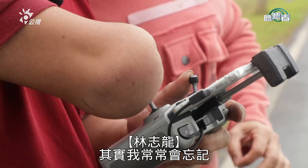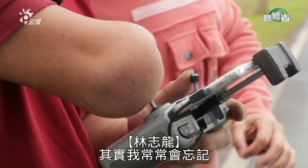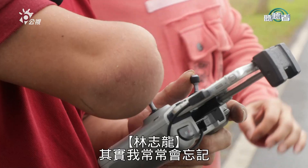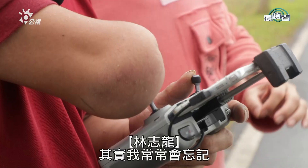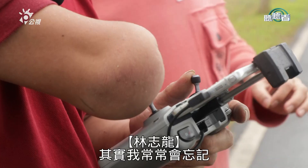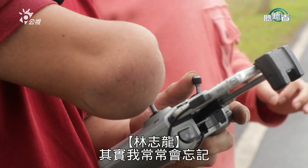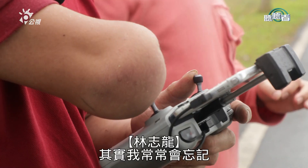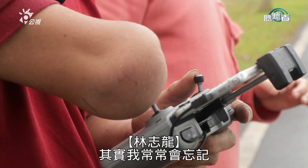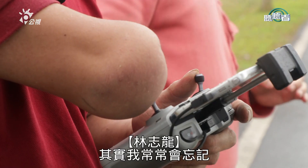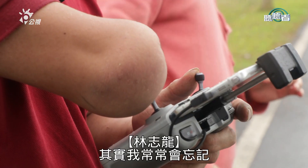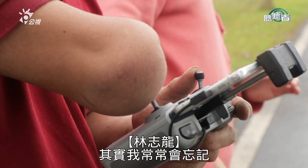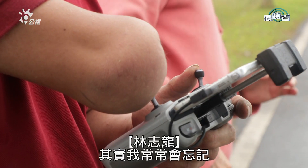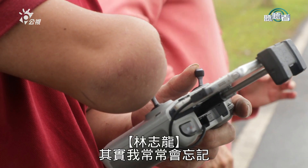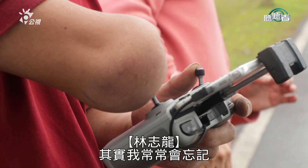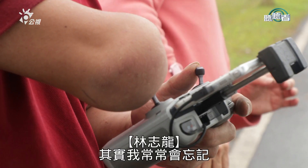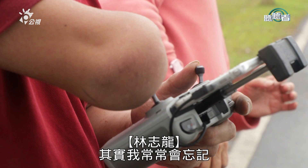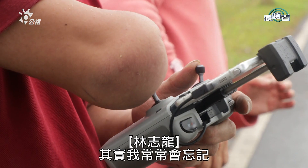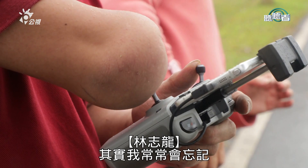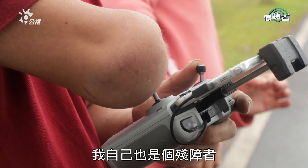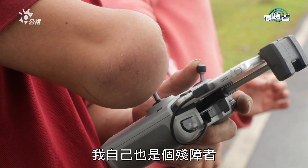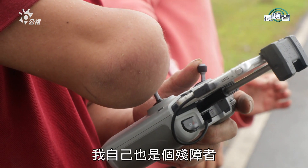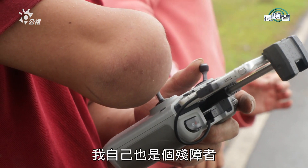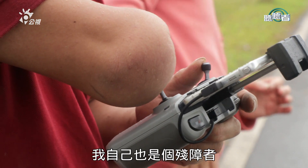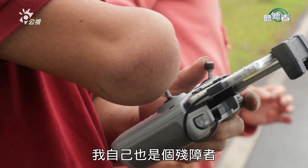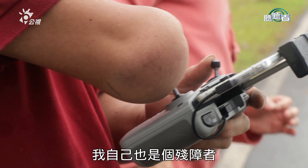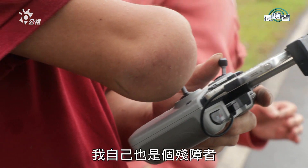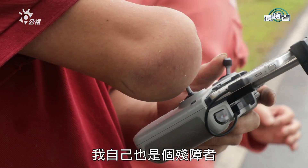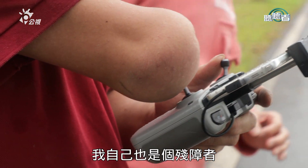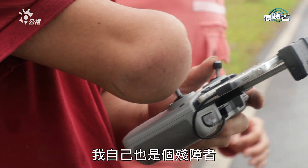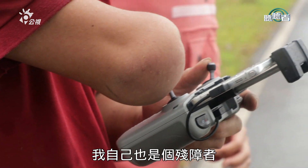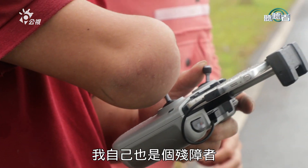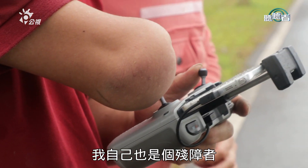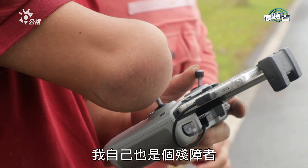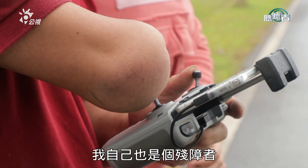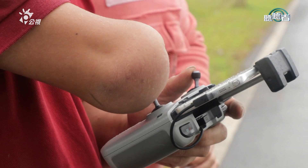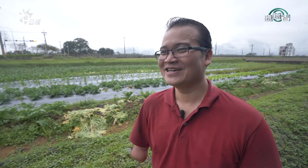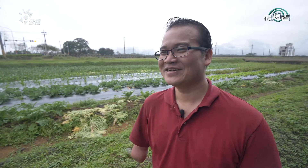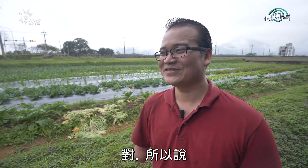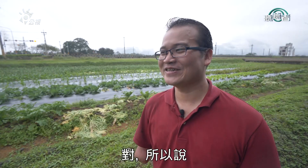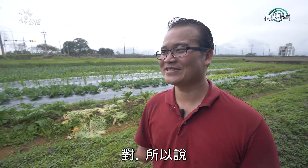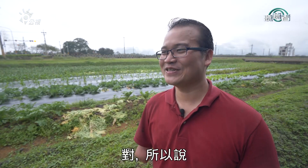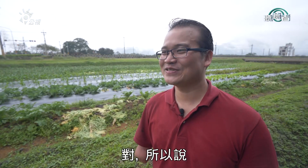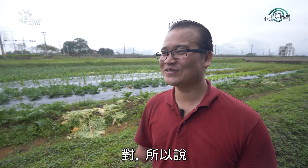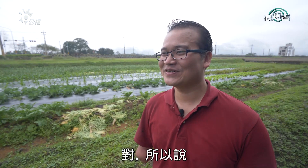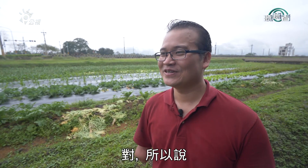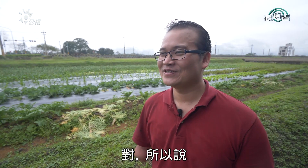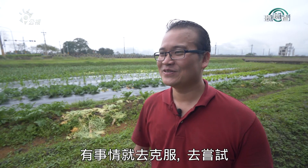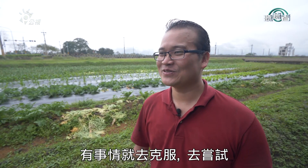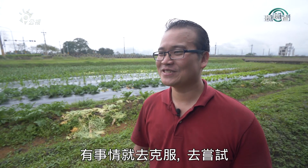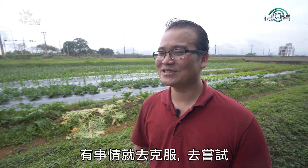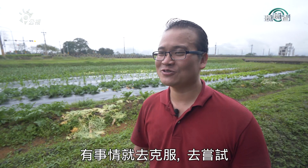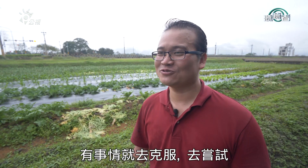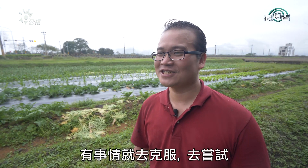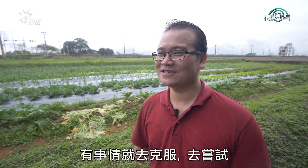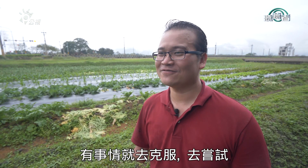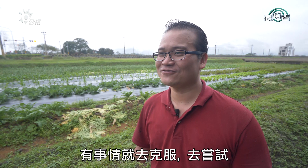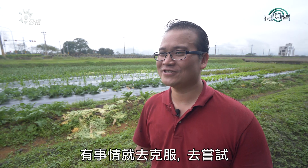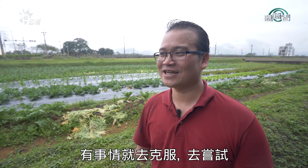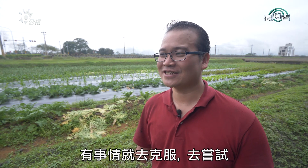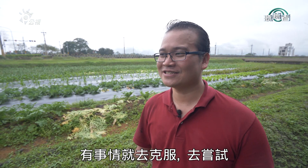其实我常常哈会忘记，我自己也是个残障者，所以说。有事情就去克服，去尝试。